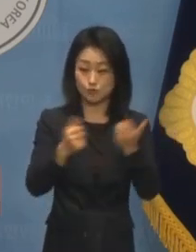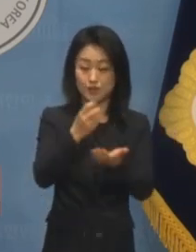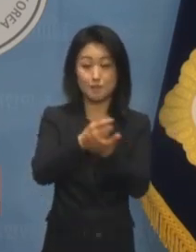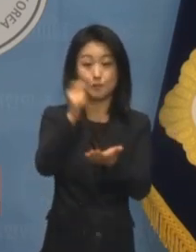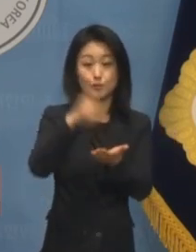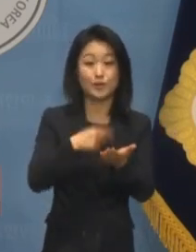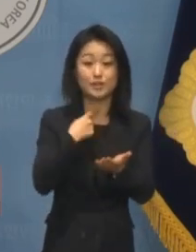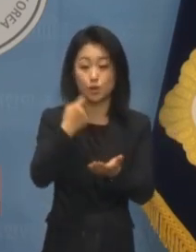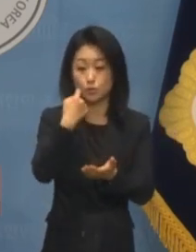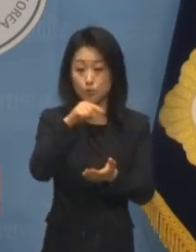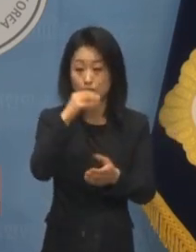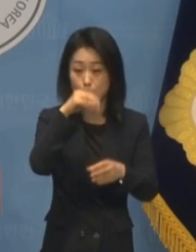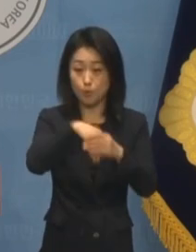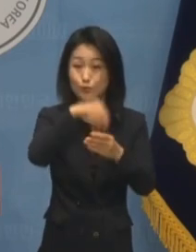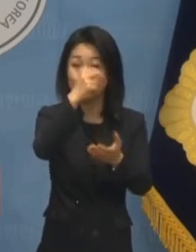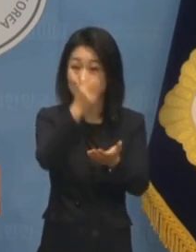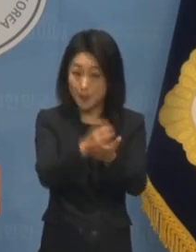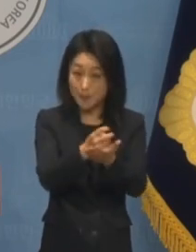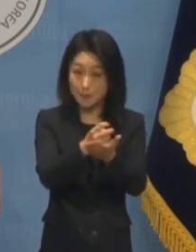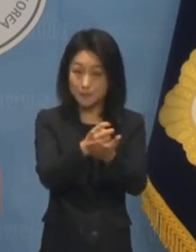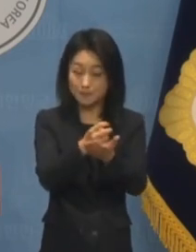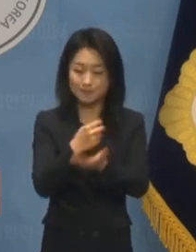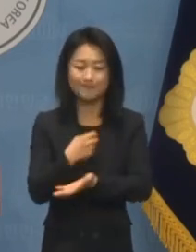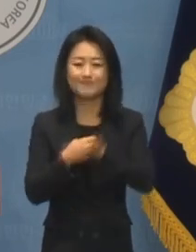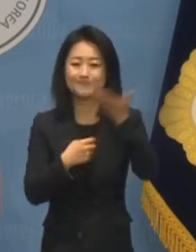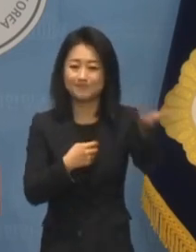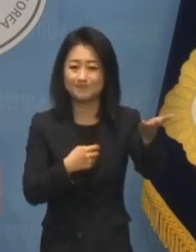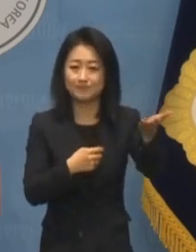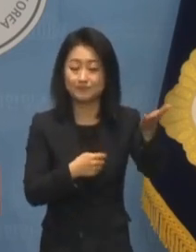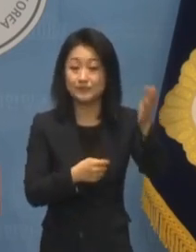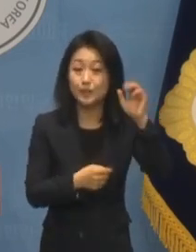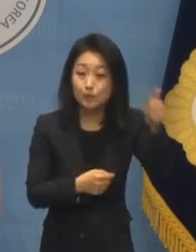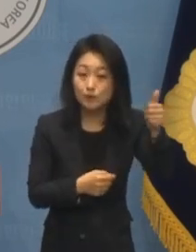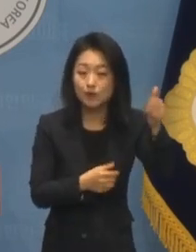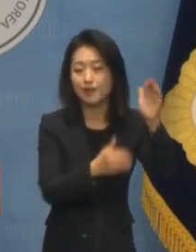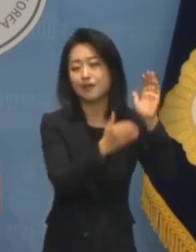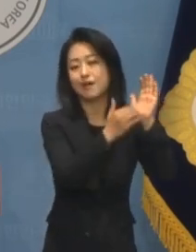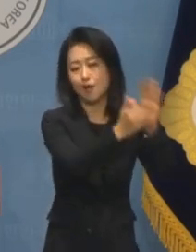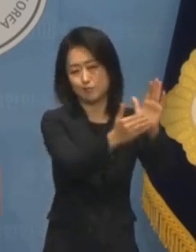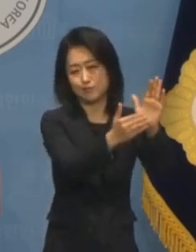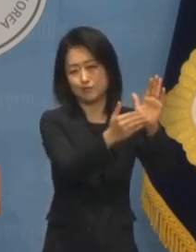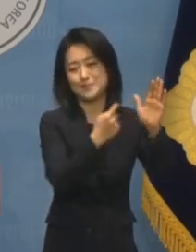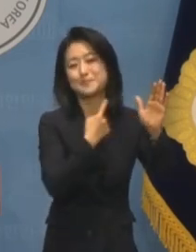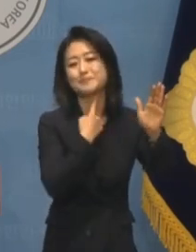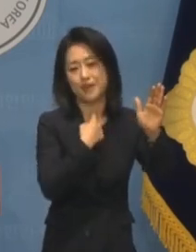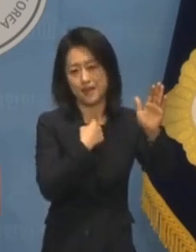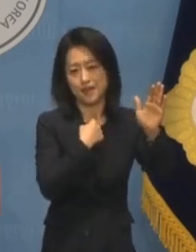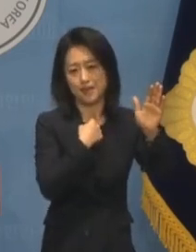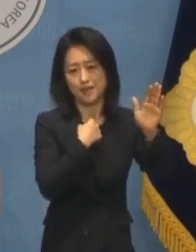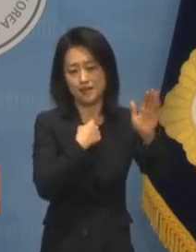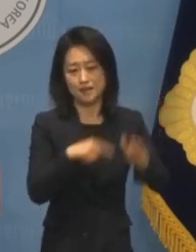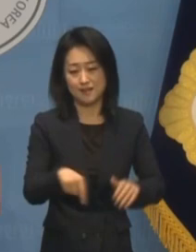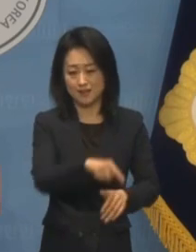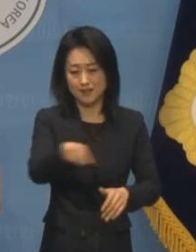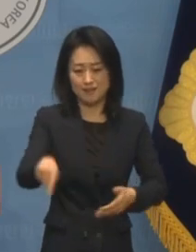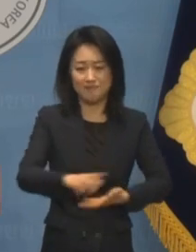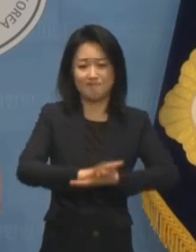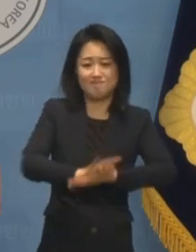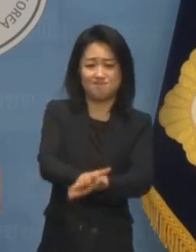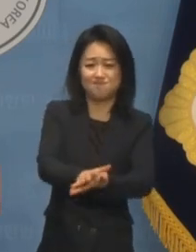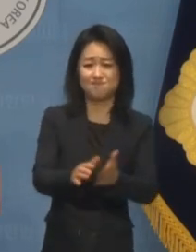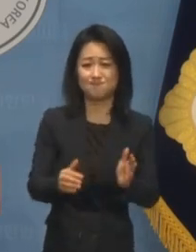통과했던 노란봉투법에 대해서도 윤석열 대통령은 거부권을 행사하면서 묵살해버리지